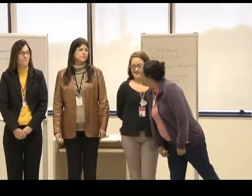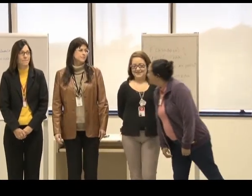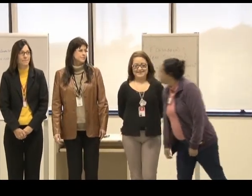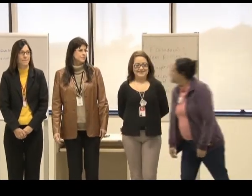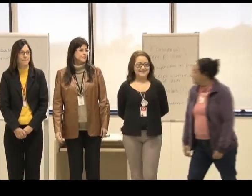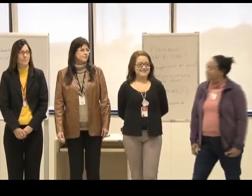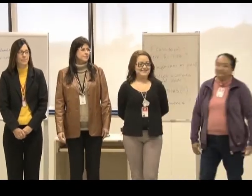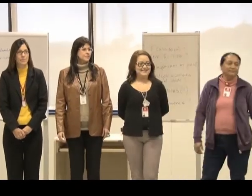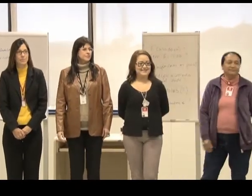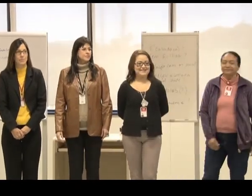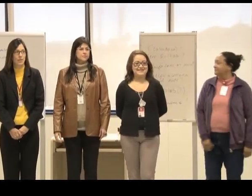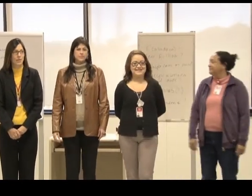Vamos lá?